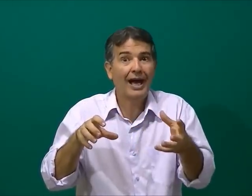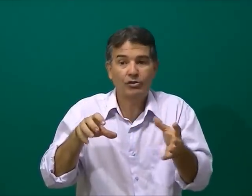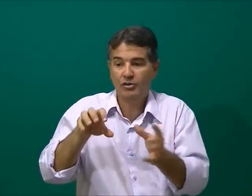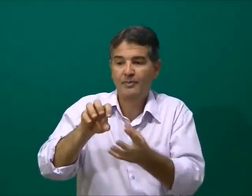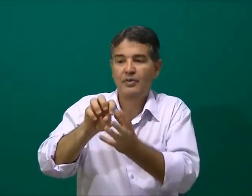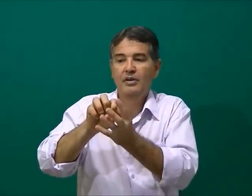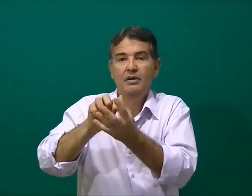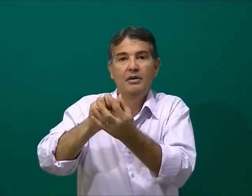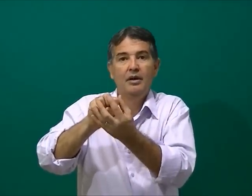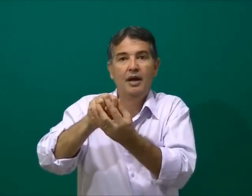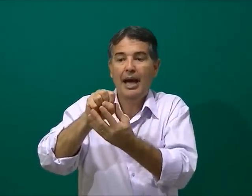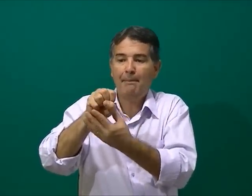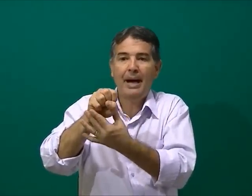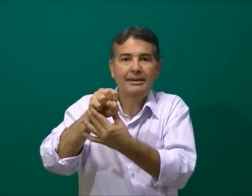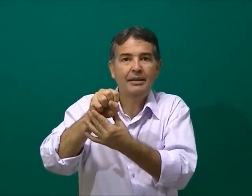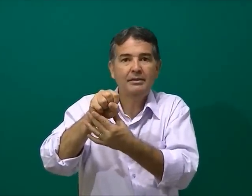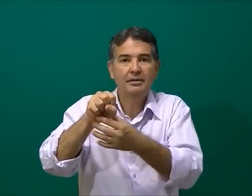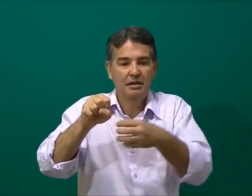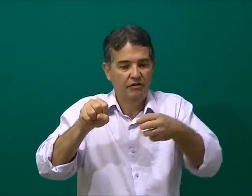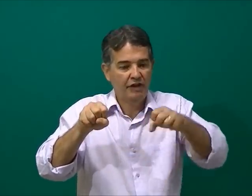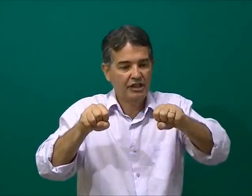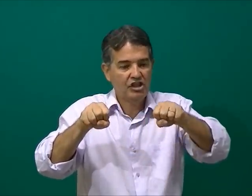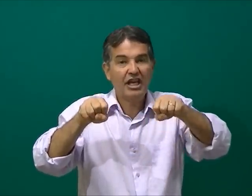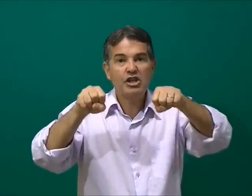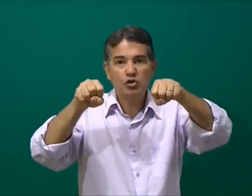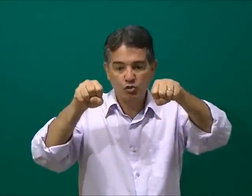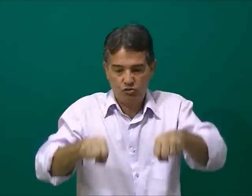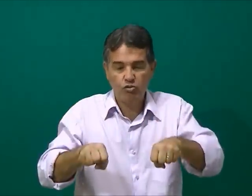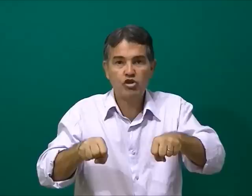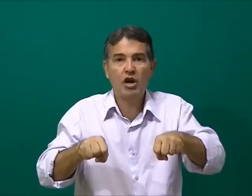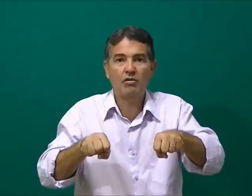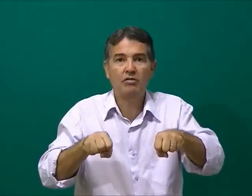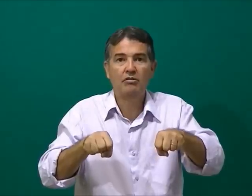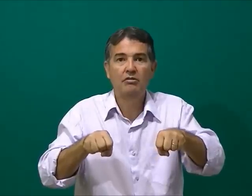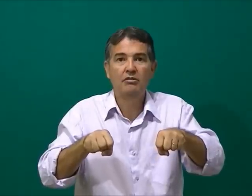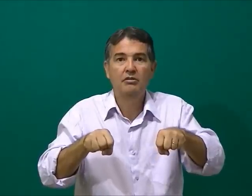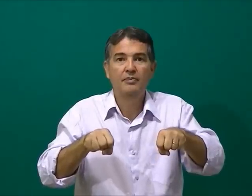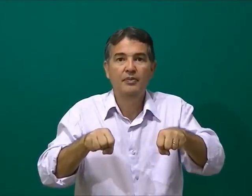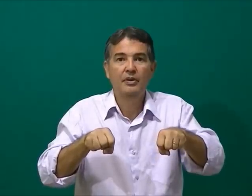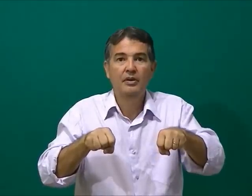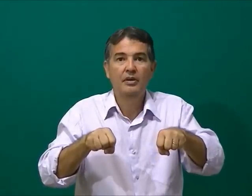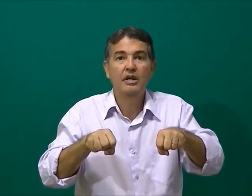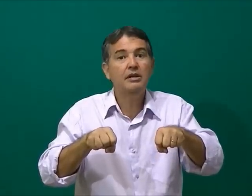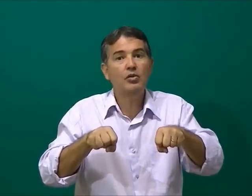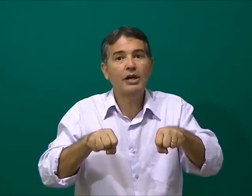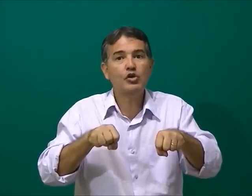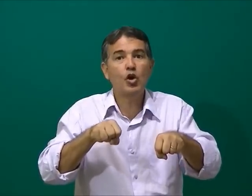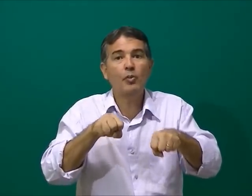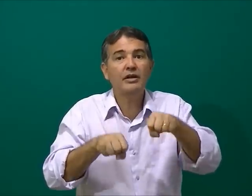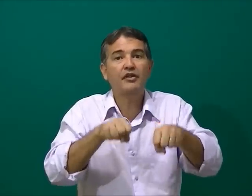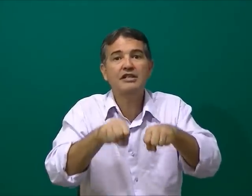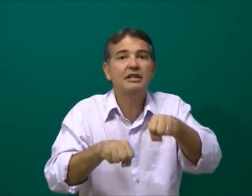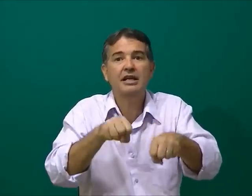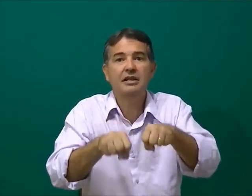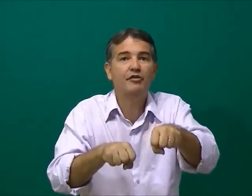gato, a pata vai deixar isto no chão. Então o cachorro pode fazer dessa